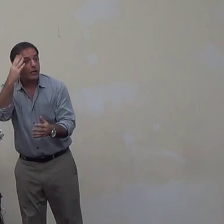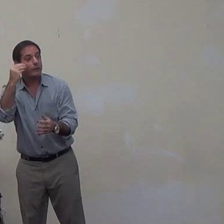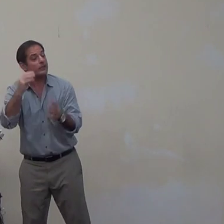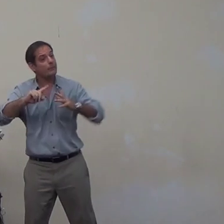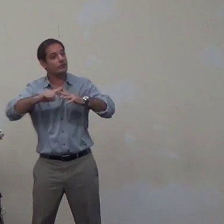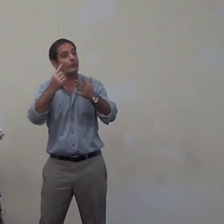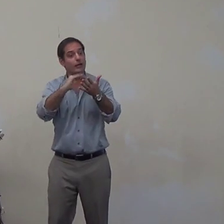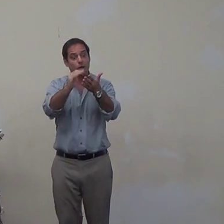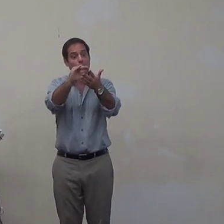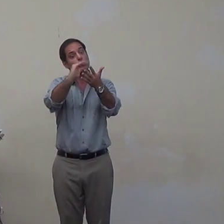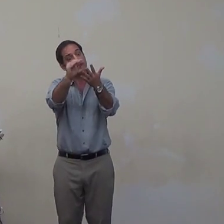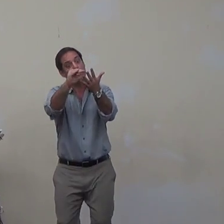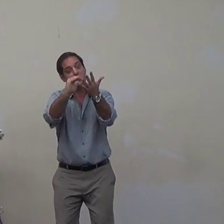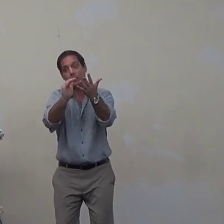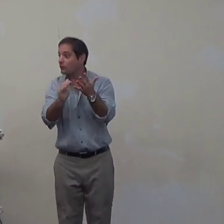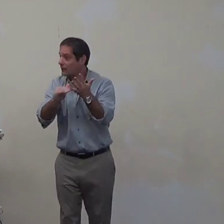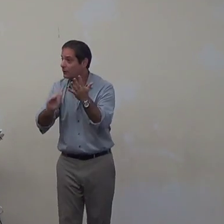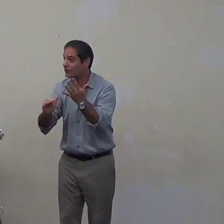¿no? Y Moisés empezó a poner